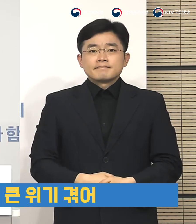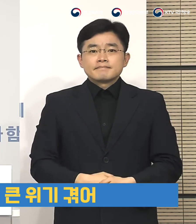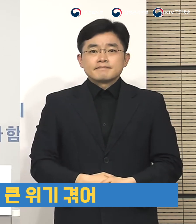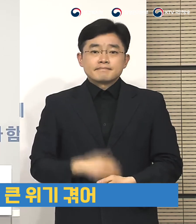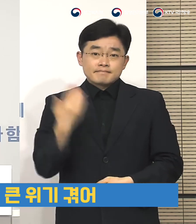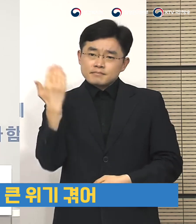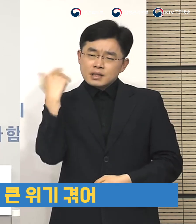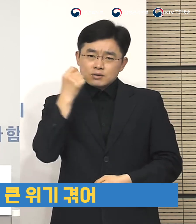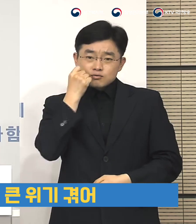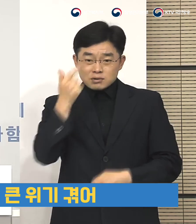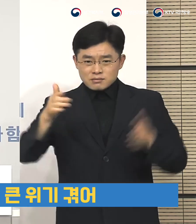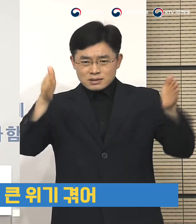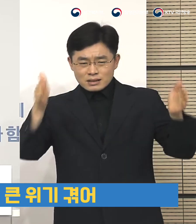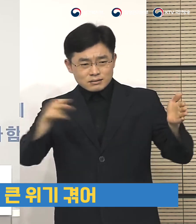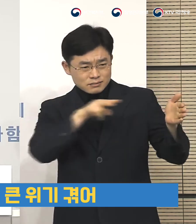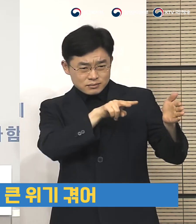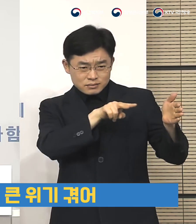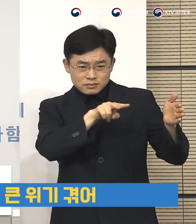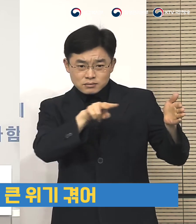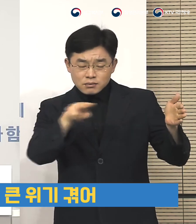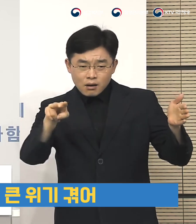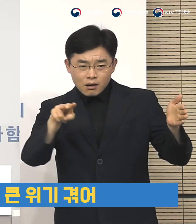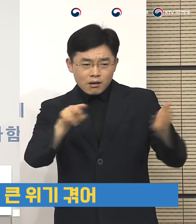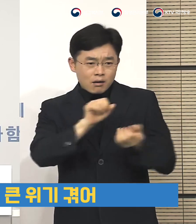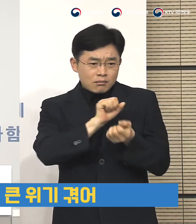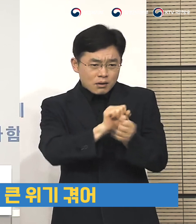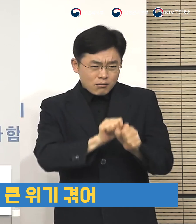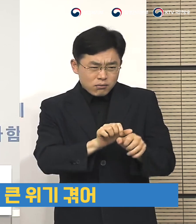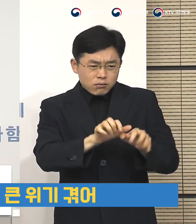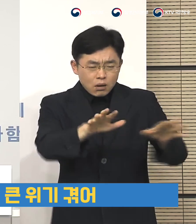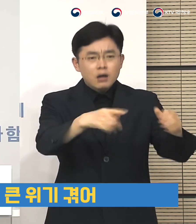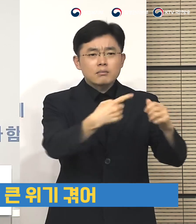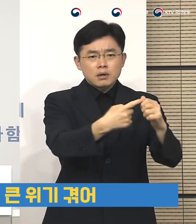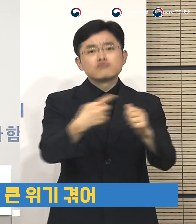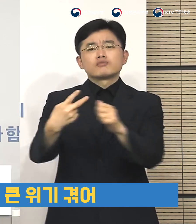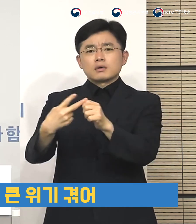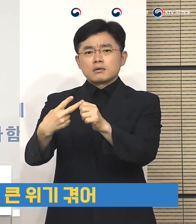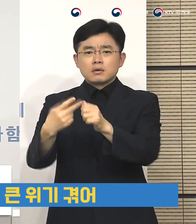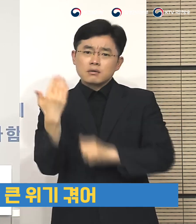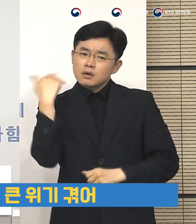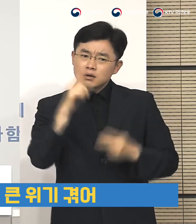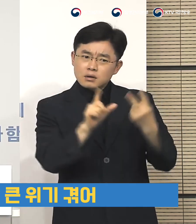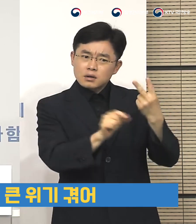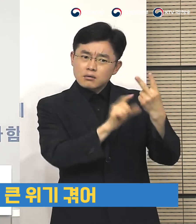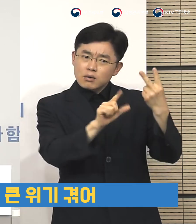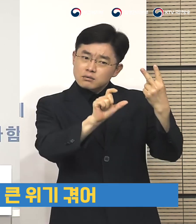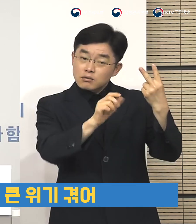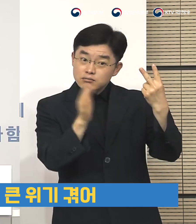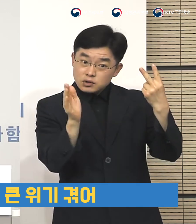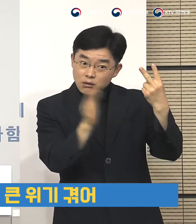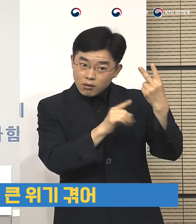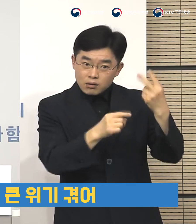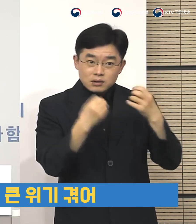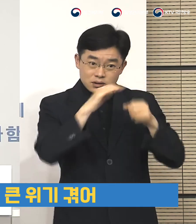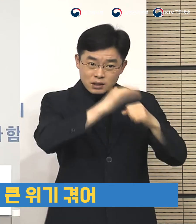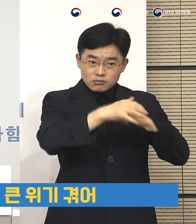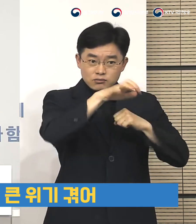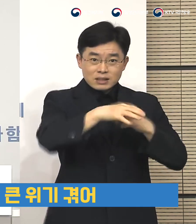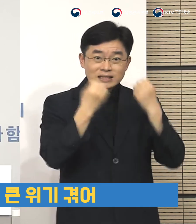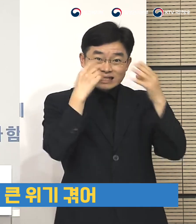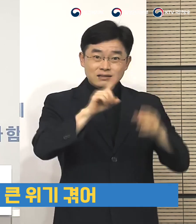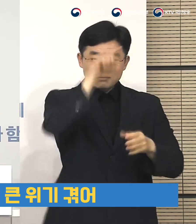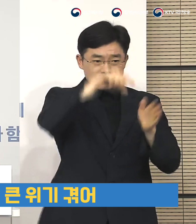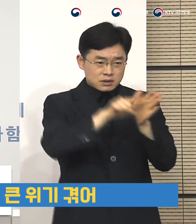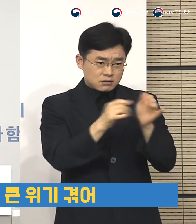지난 6개월을 돌이켜보면 두 번의 큰 위기가 있었습니다. 2월 중순부터 대구 신천지를 중심으로